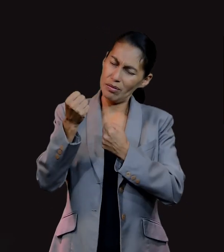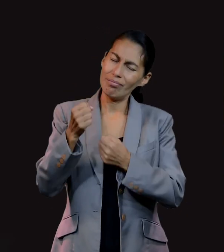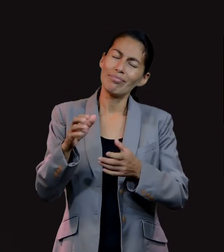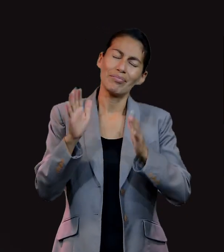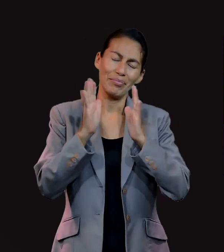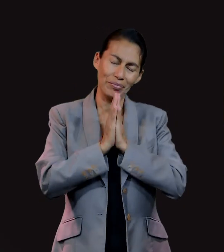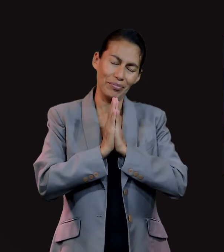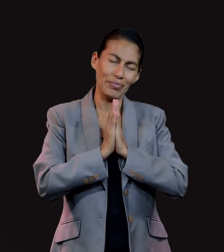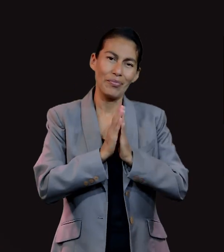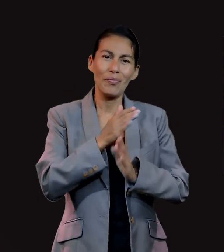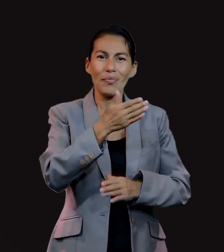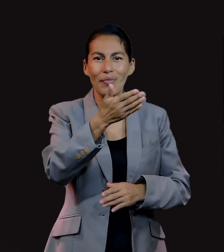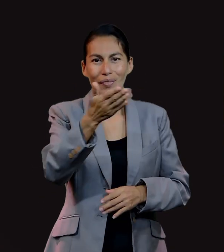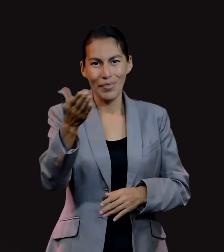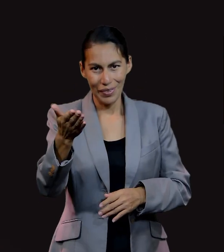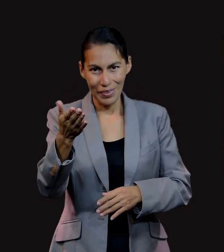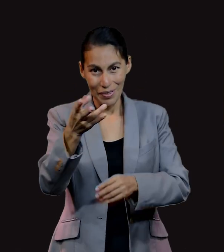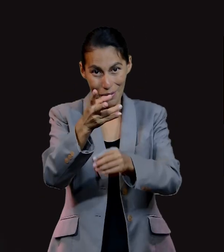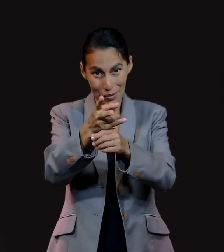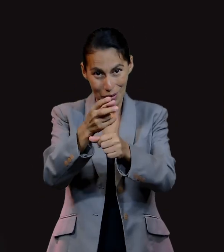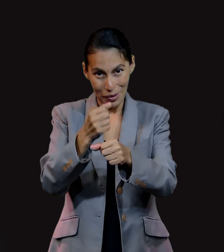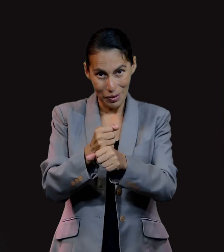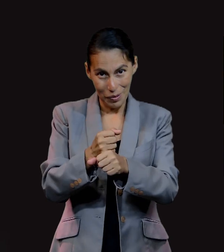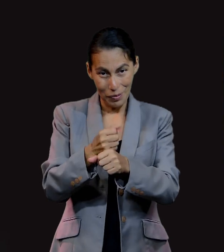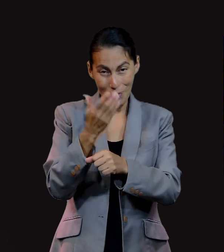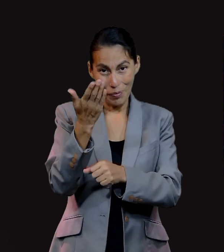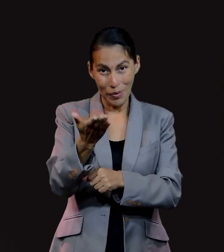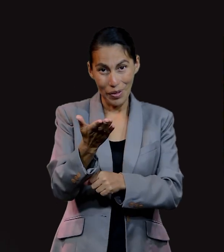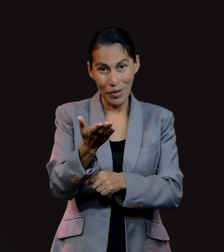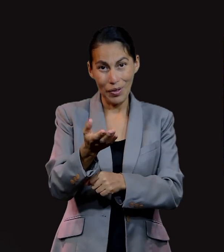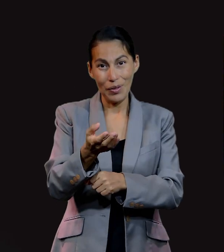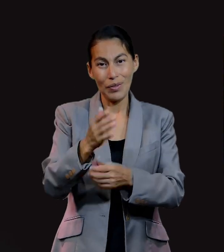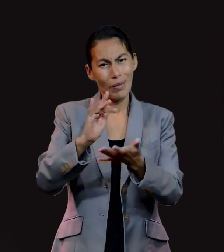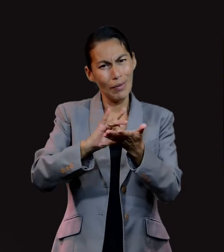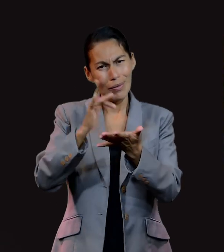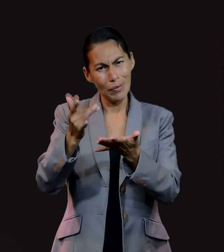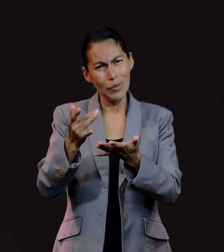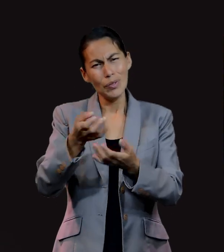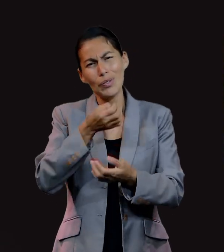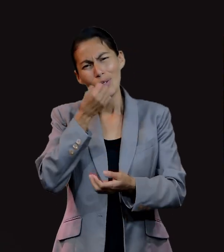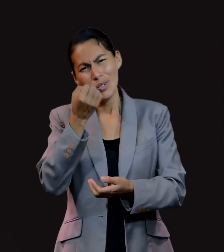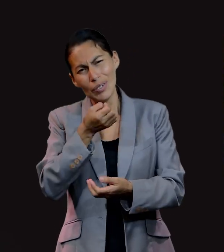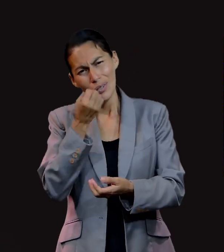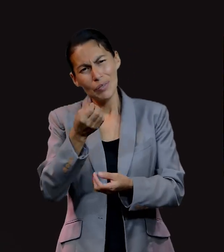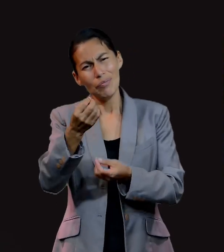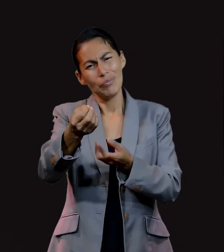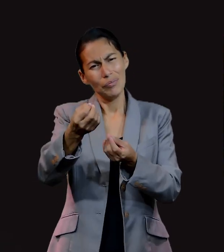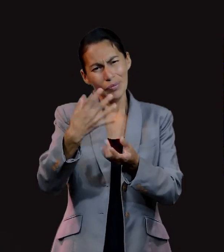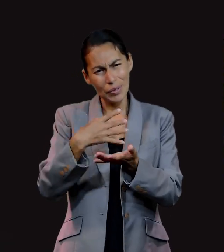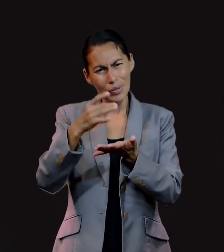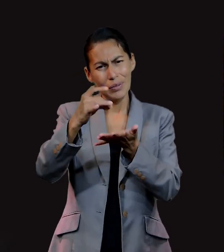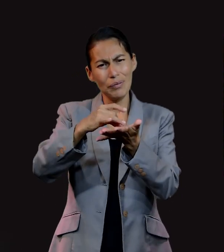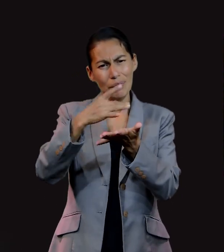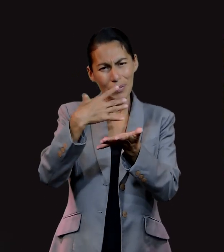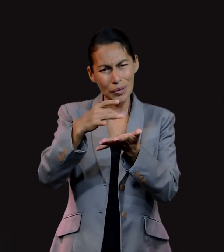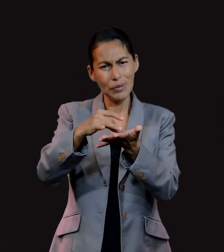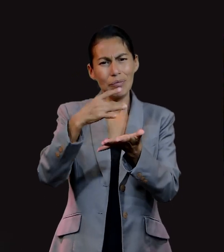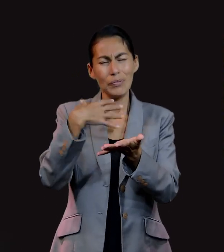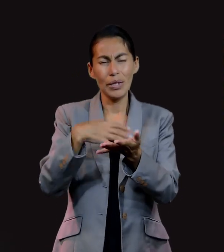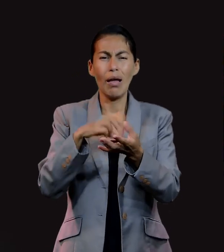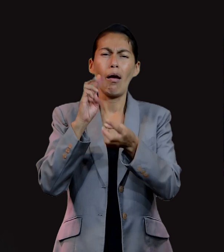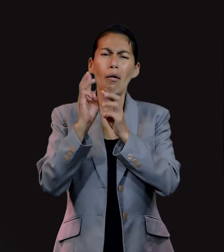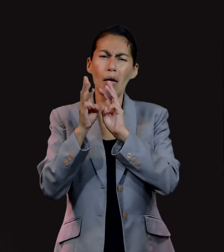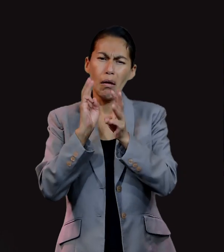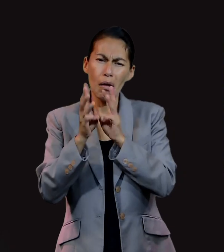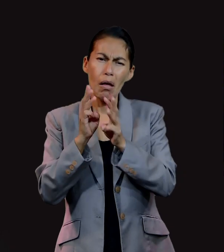porque hay poder en la oración amén y por eso invitamos a todos ustedes para que envíen sus pedidos de oración a